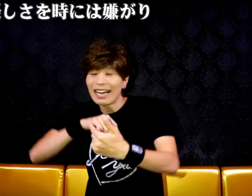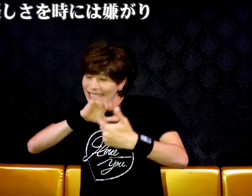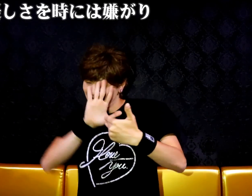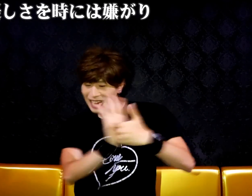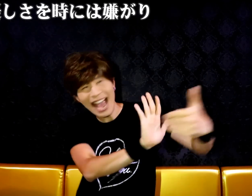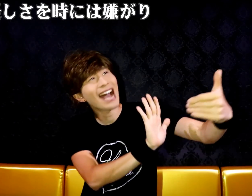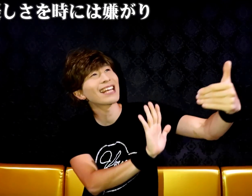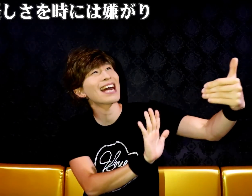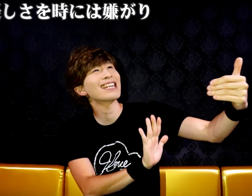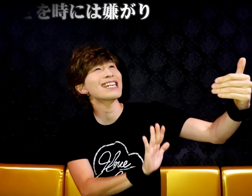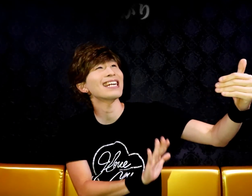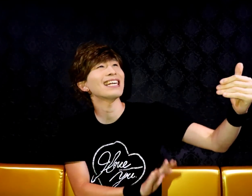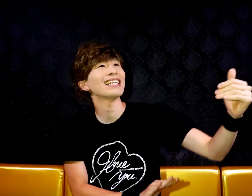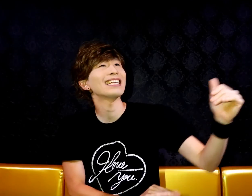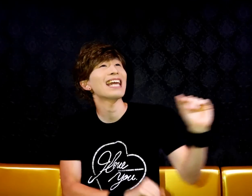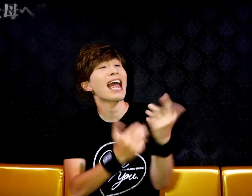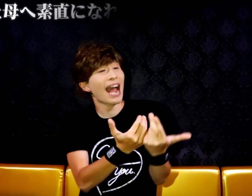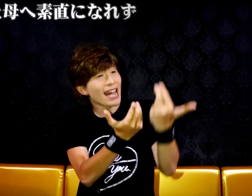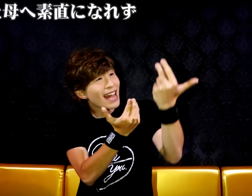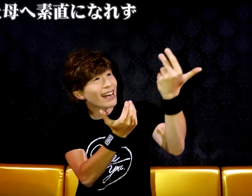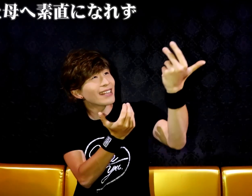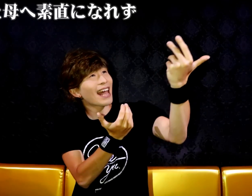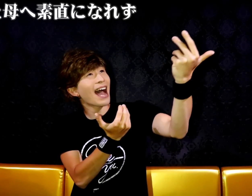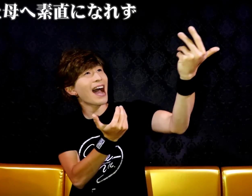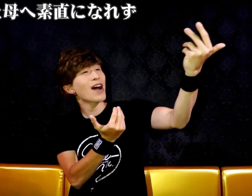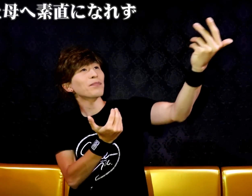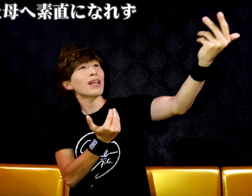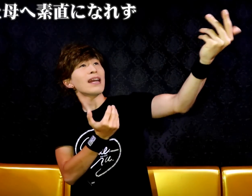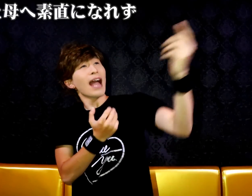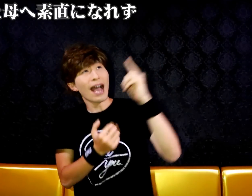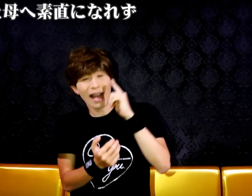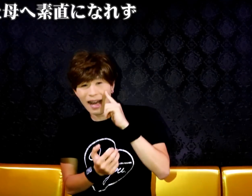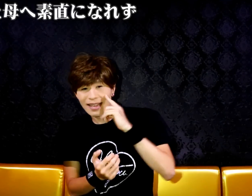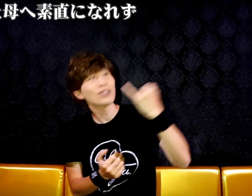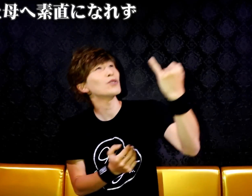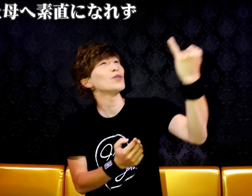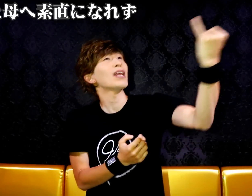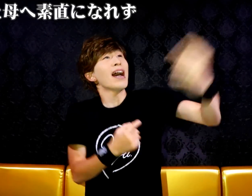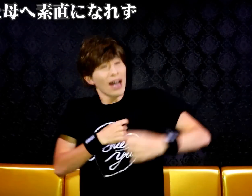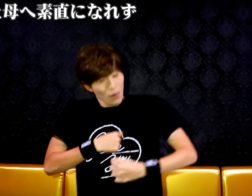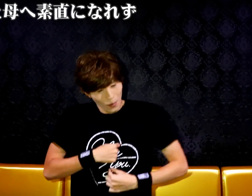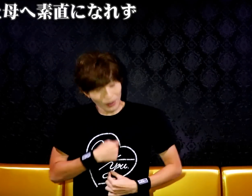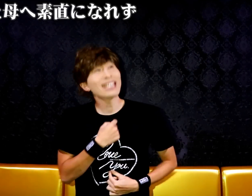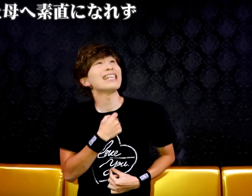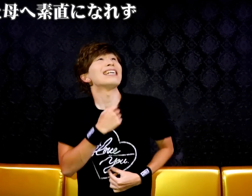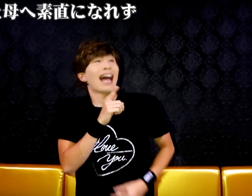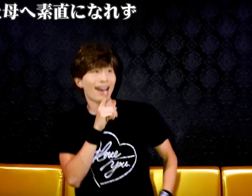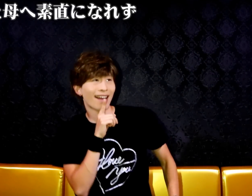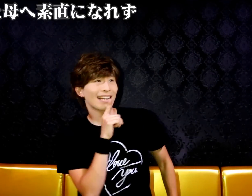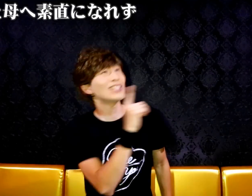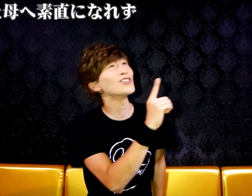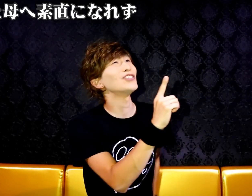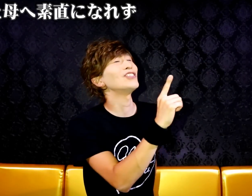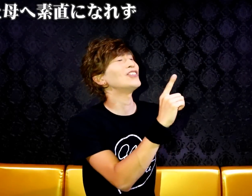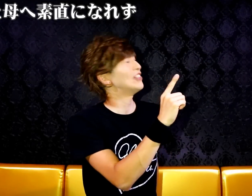には嫌がり、離れた母へ素直になれ